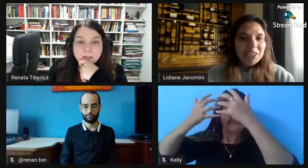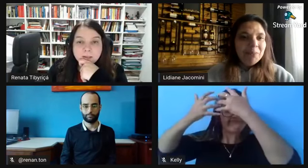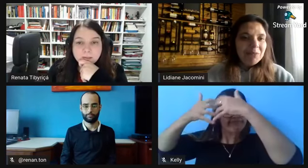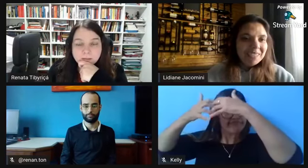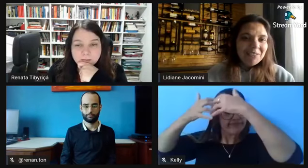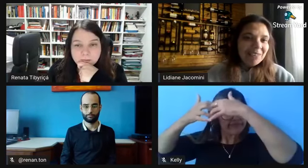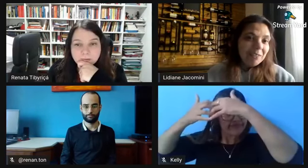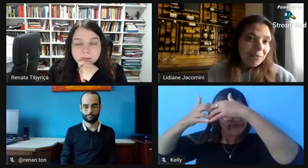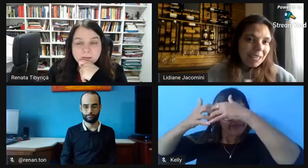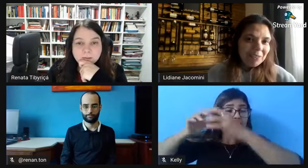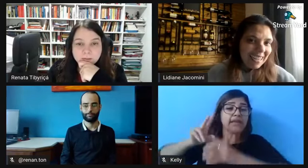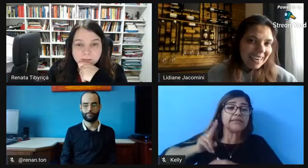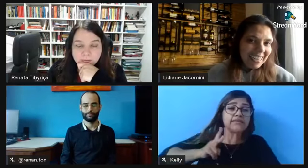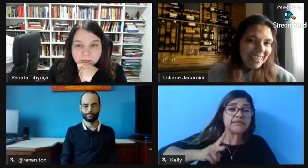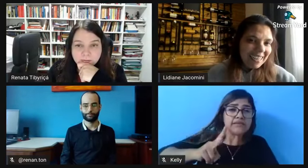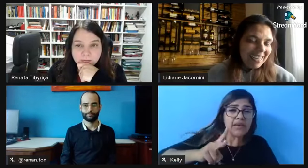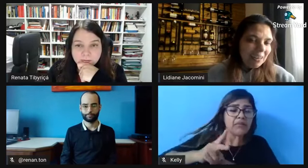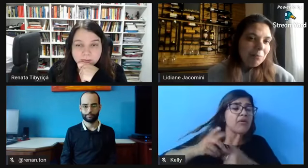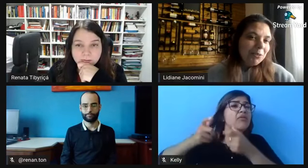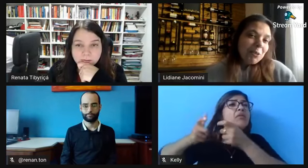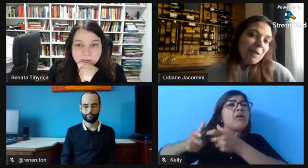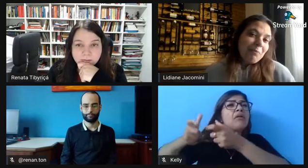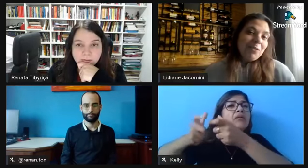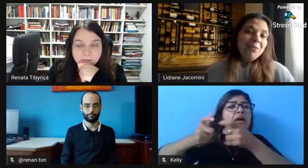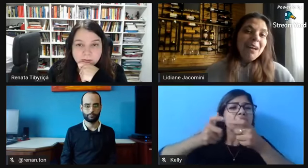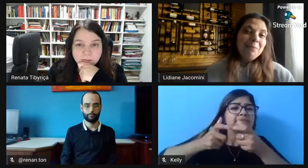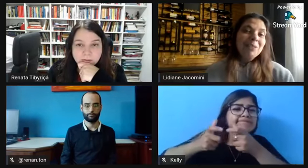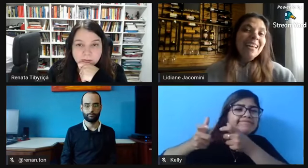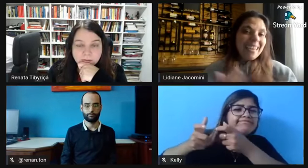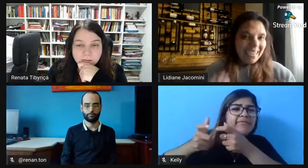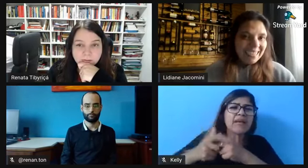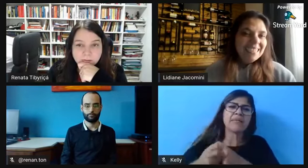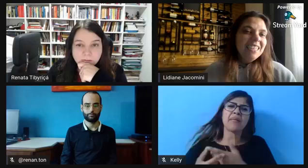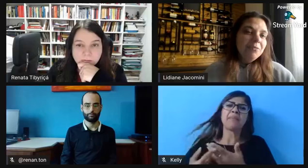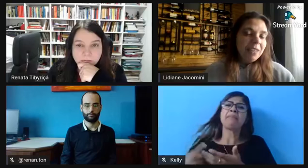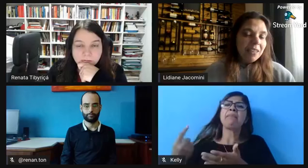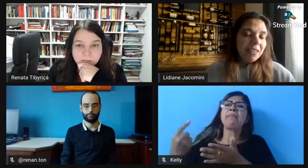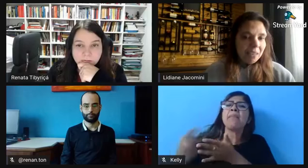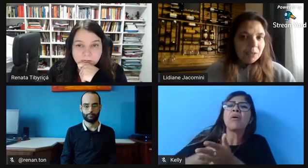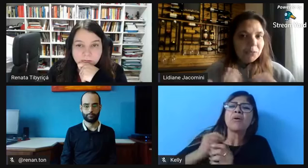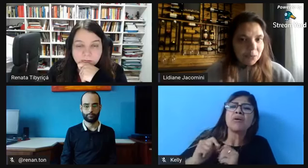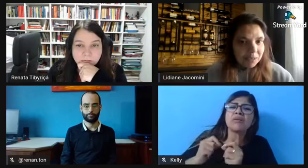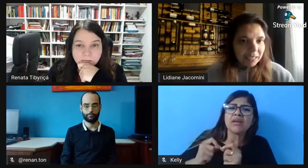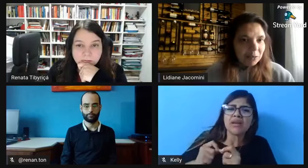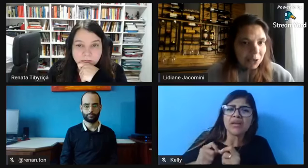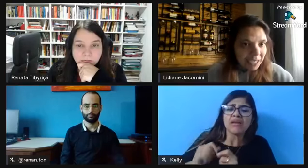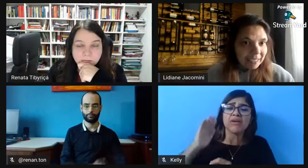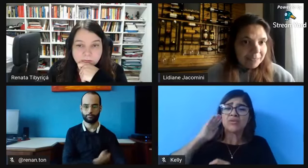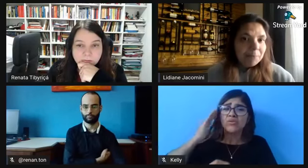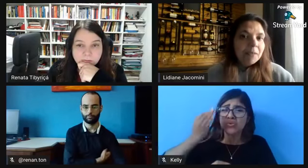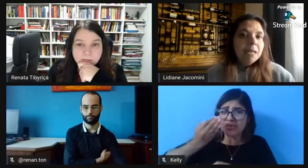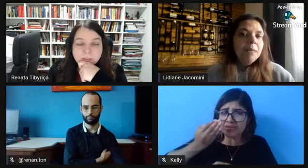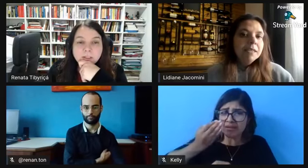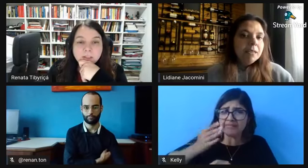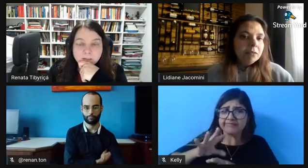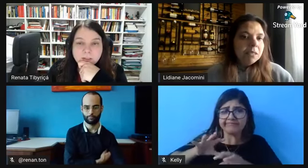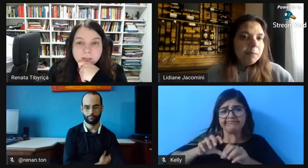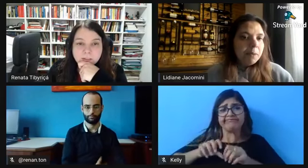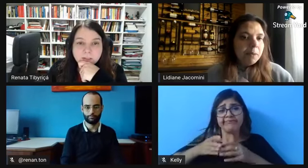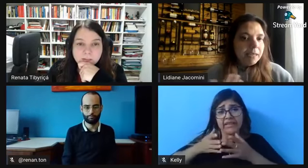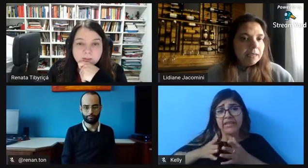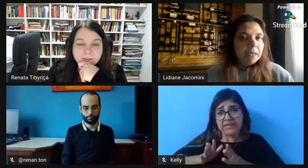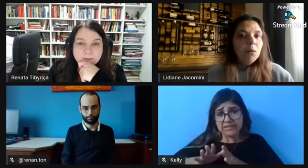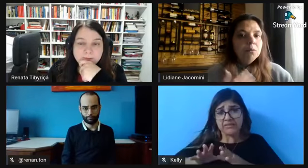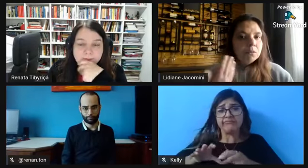que eu chego para fazer em qualquer lugar, é um absurdo, porque a pessoa vira: mas o que ela é? Eu falo: ela é uma surdo-cega congênita. Mas até